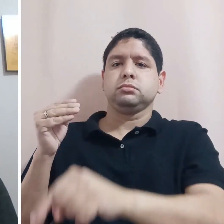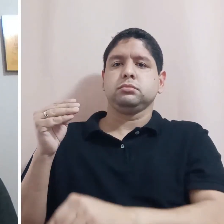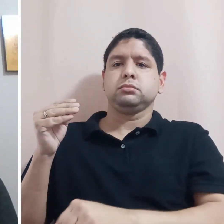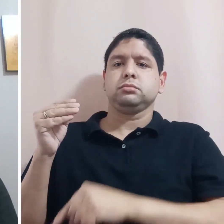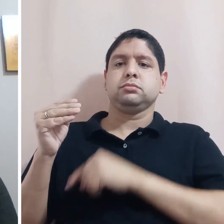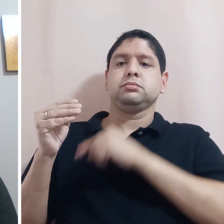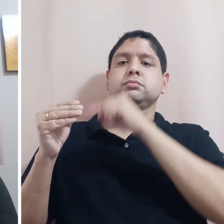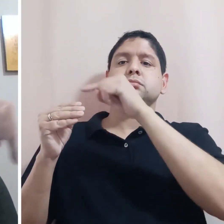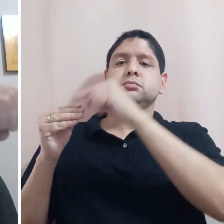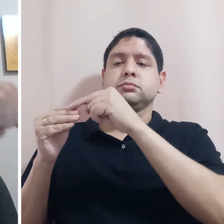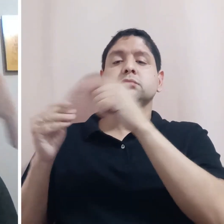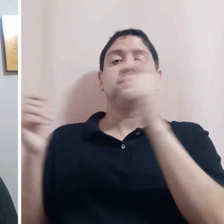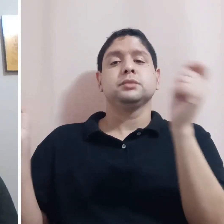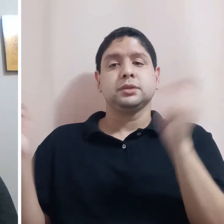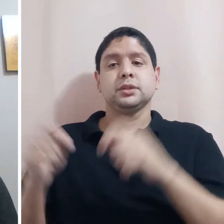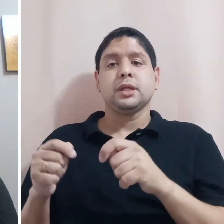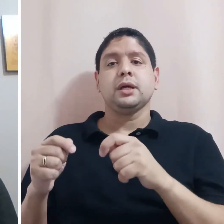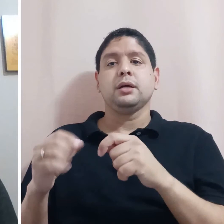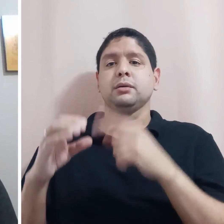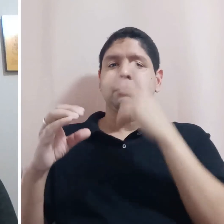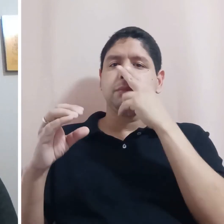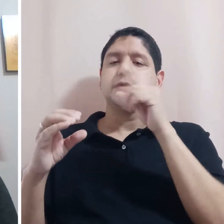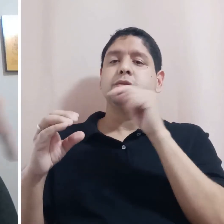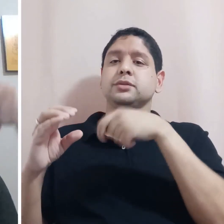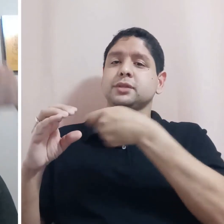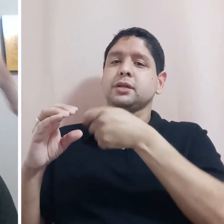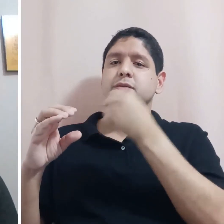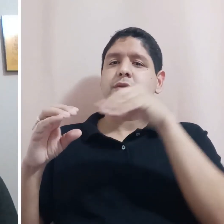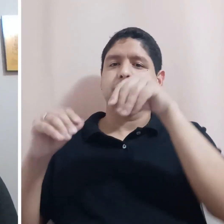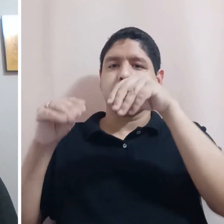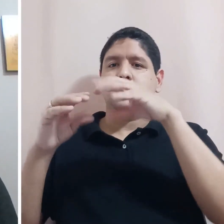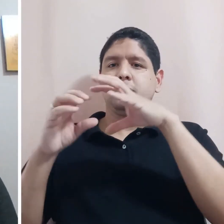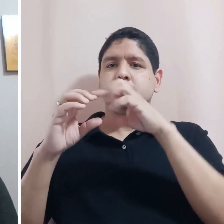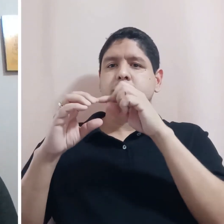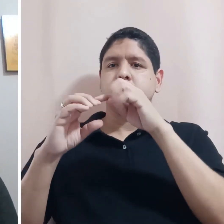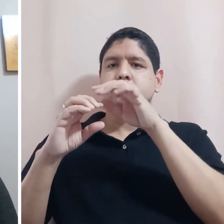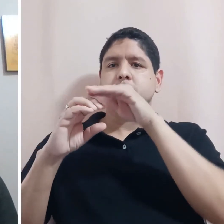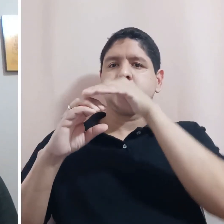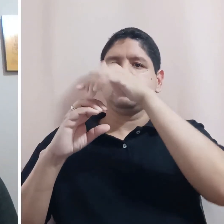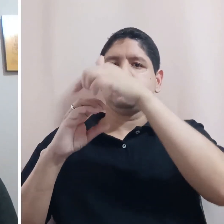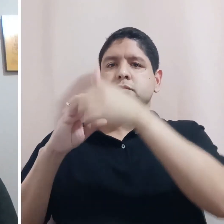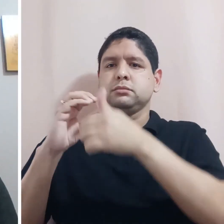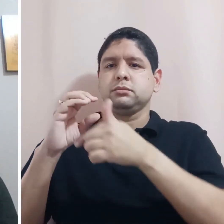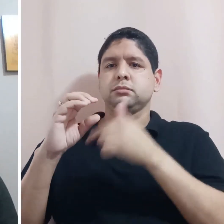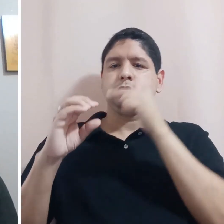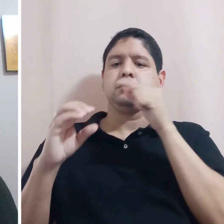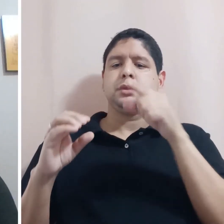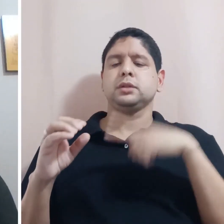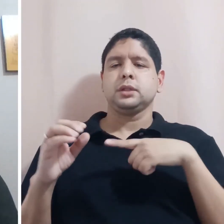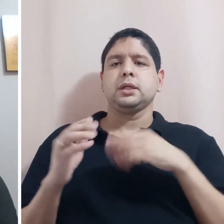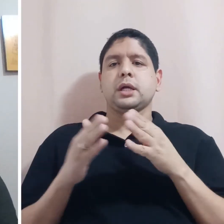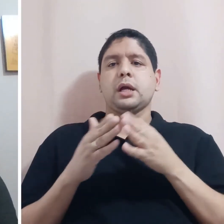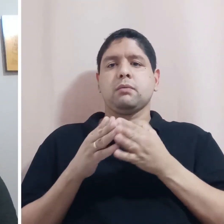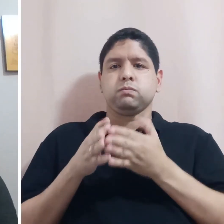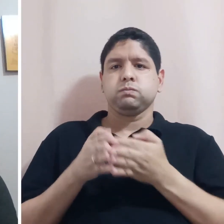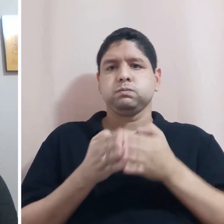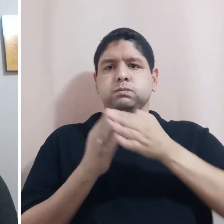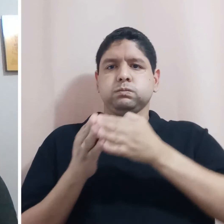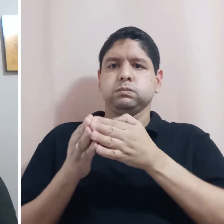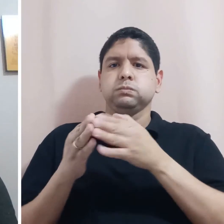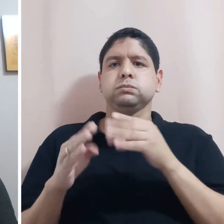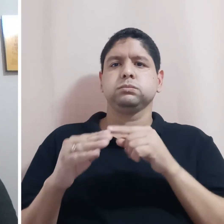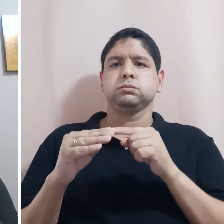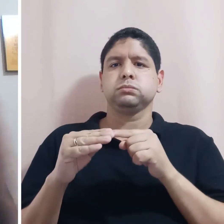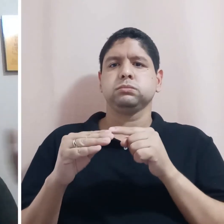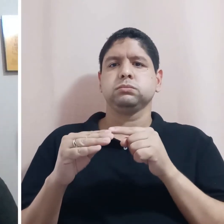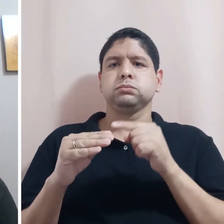determinado ponto, né, você conseguiria dar aquela volta ao mundo, dar a volta à esfera, né? Então você ia por mar,